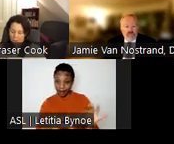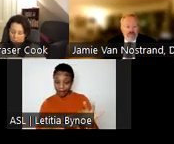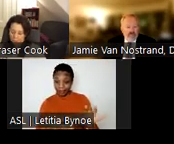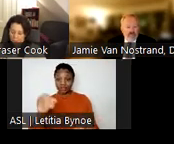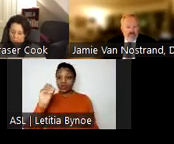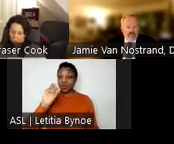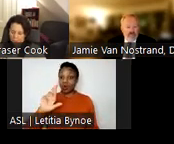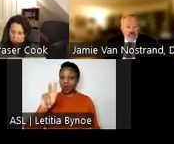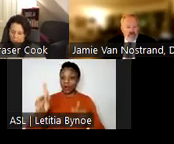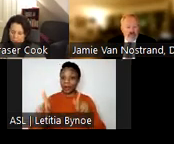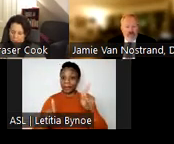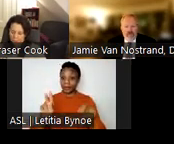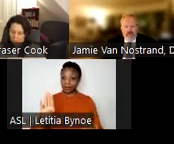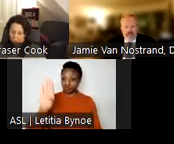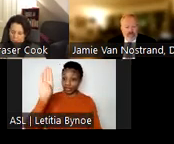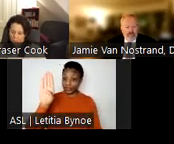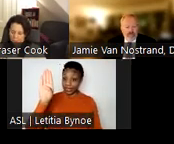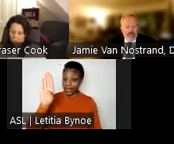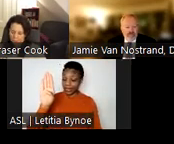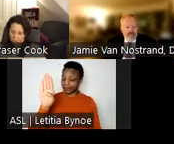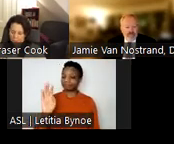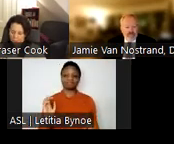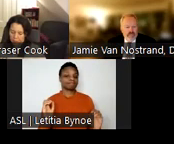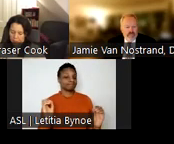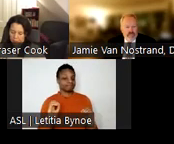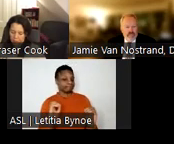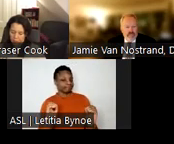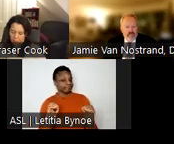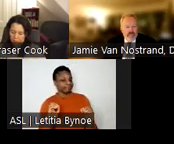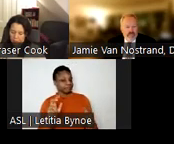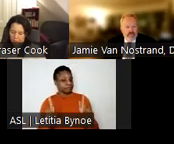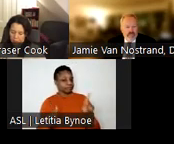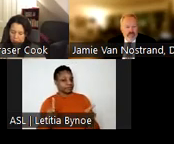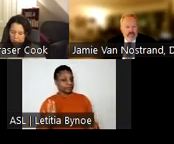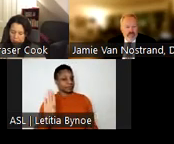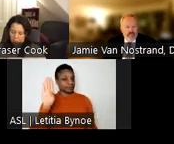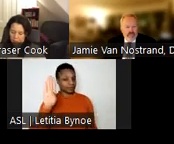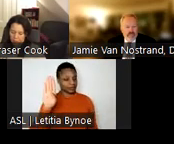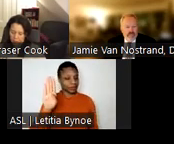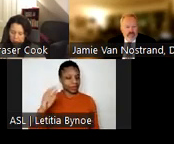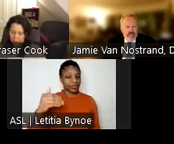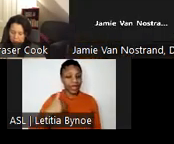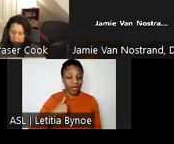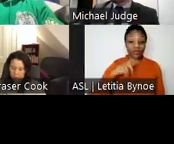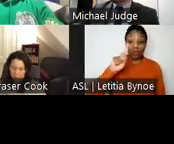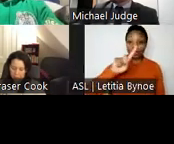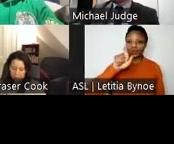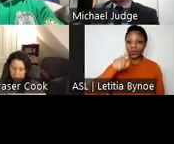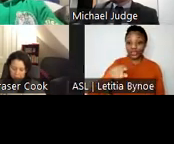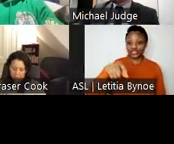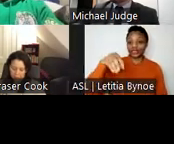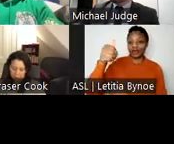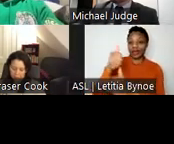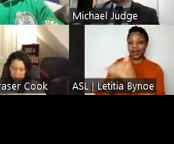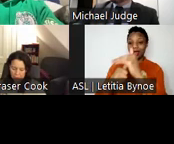mano alzada no creo que nadie ha alzado la mano todavía pero hay una pregunta